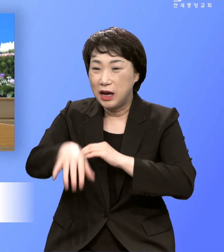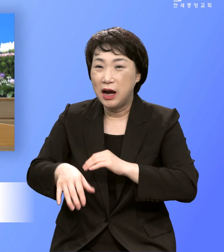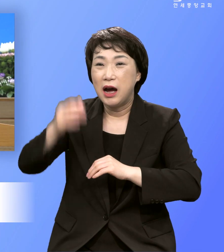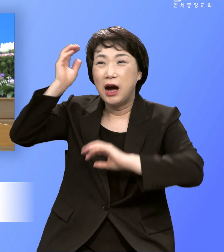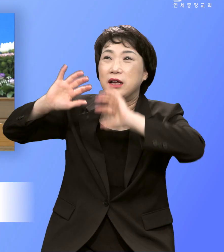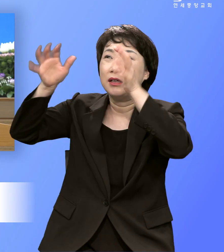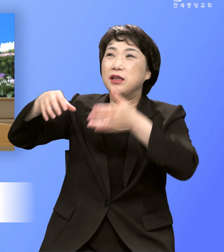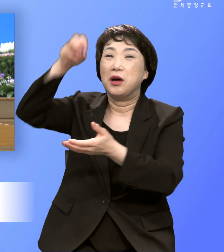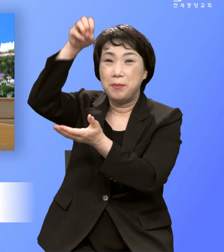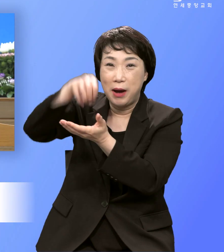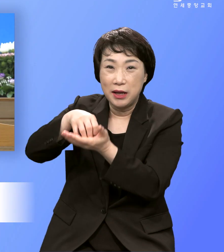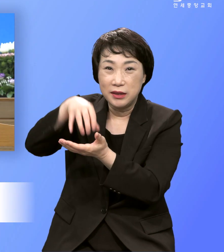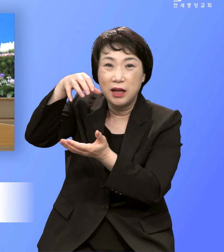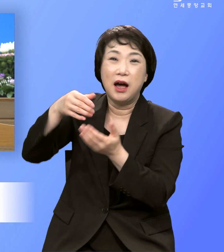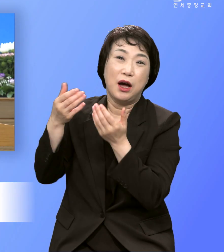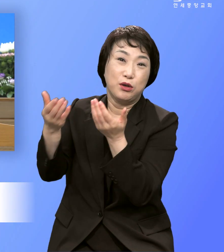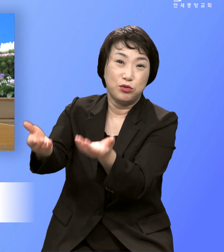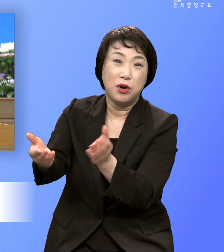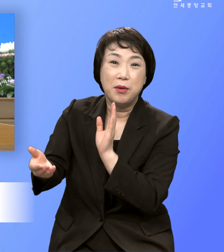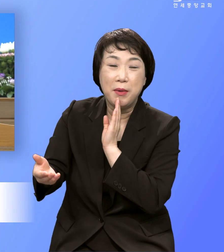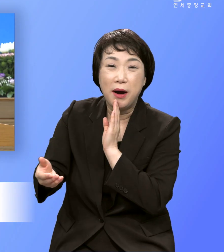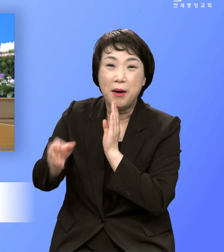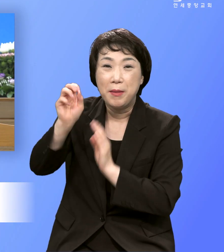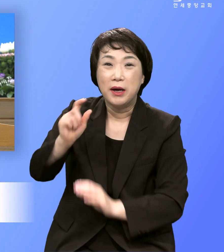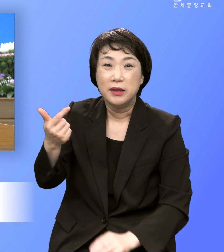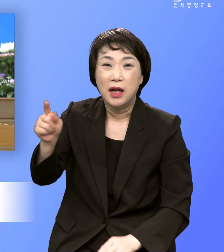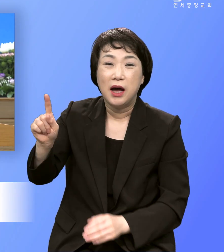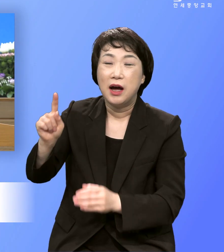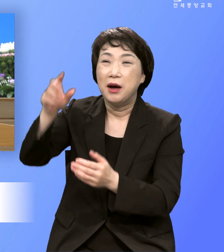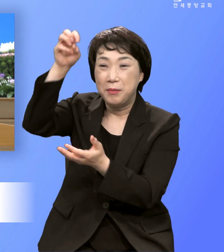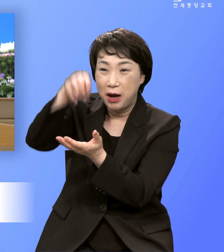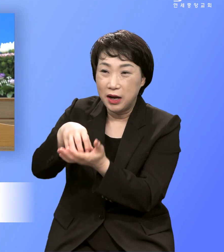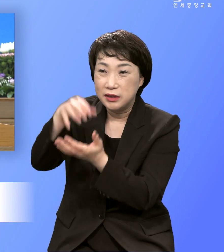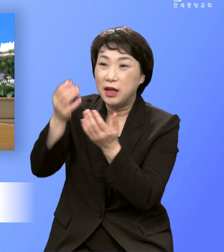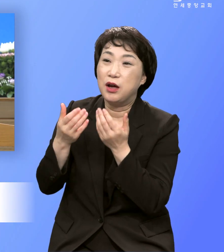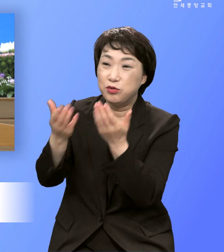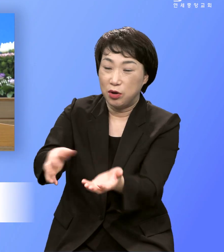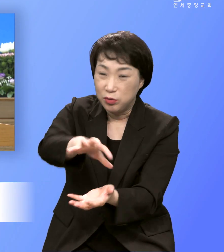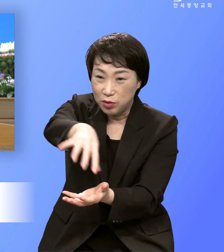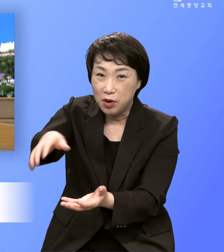돼서 광야에서 만나가 떨어져 먹어.